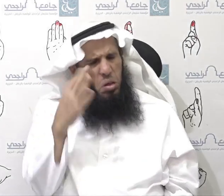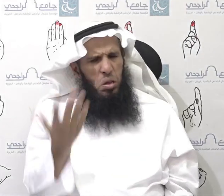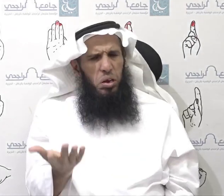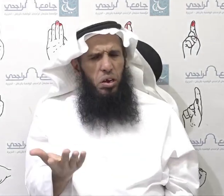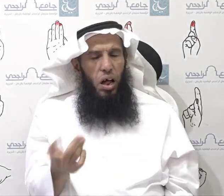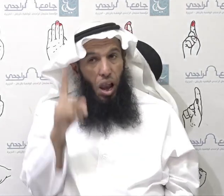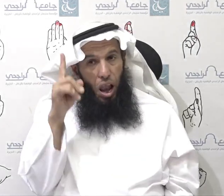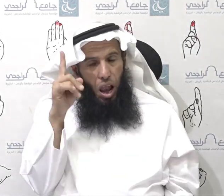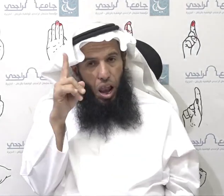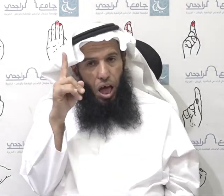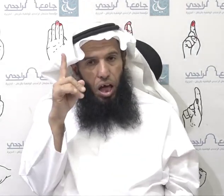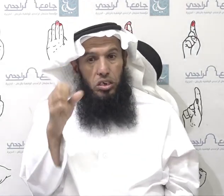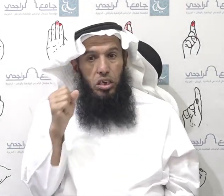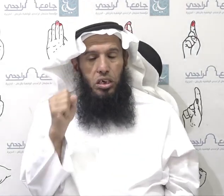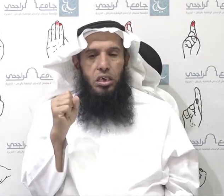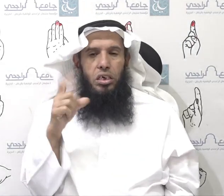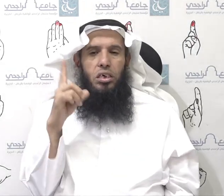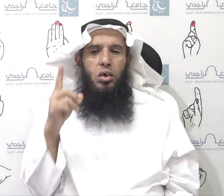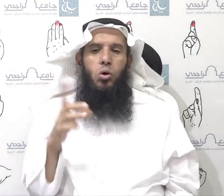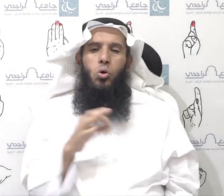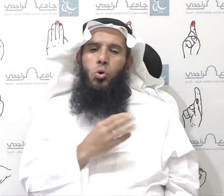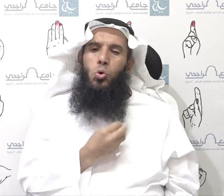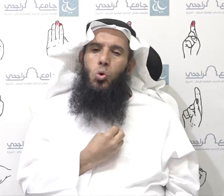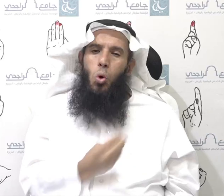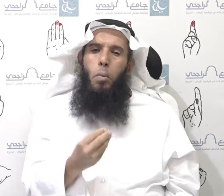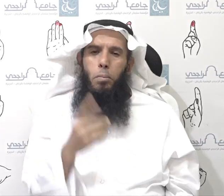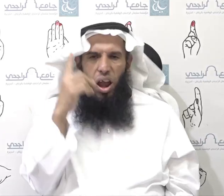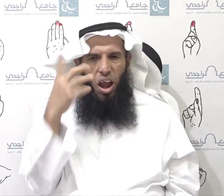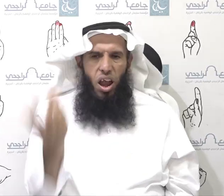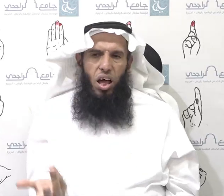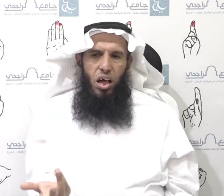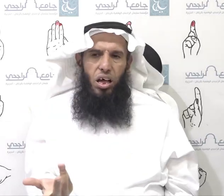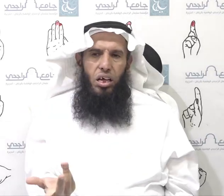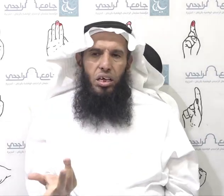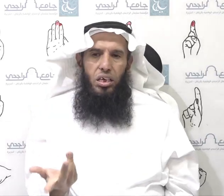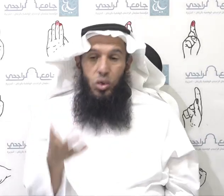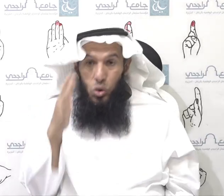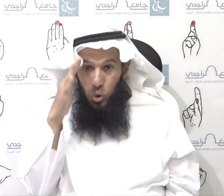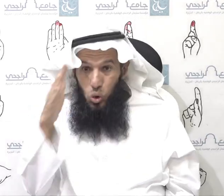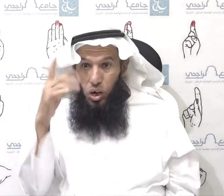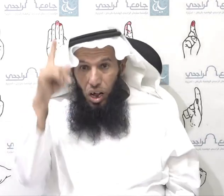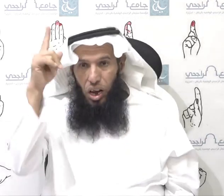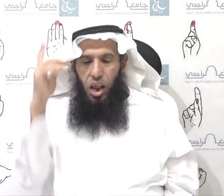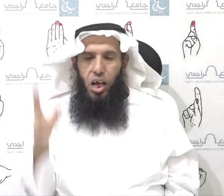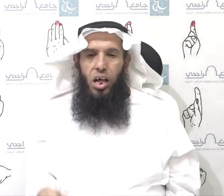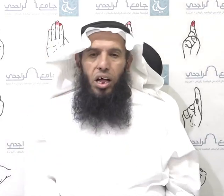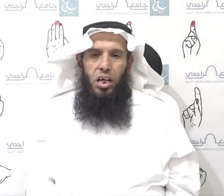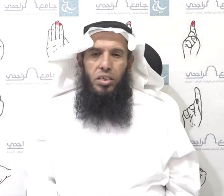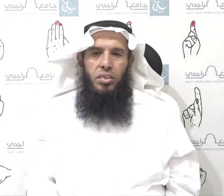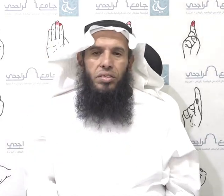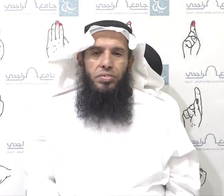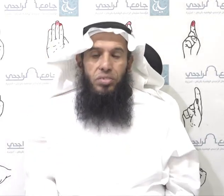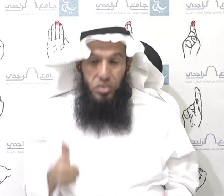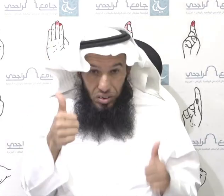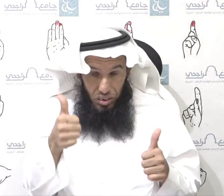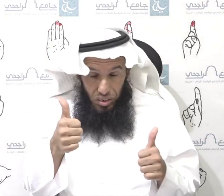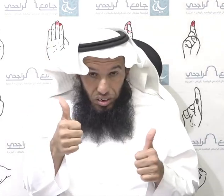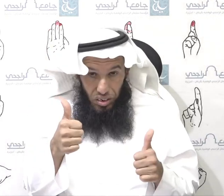الله جل وعلا يحب ذلك ويثني عليه. إن من إجلال الله جل وعلا